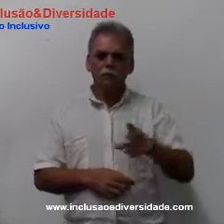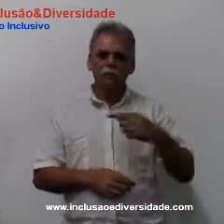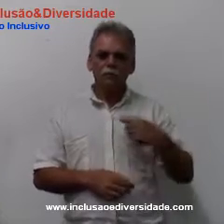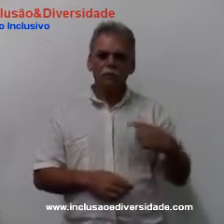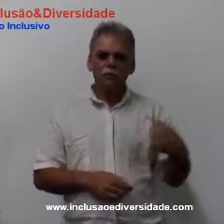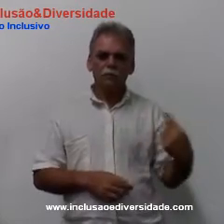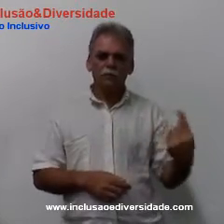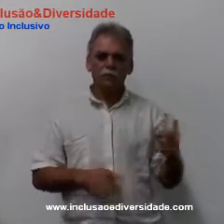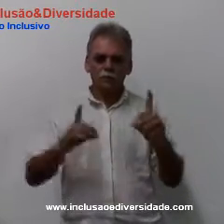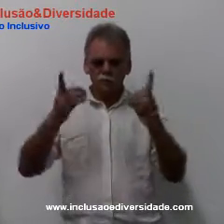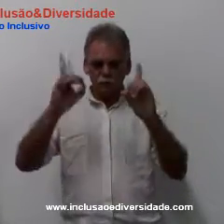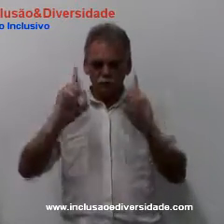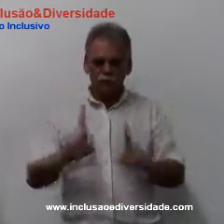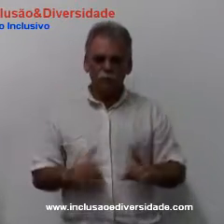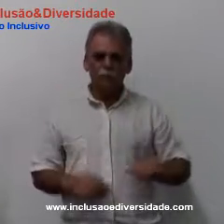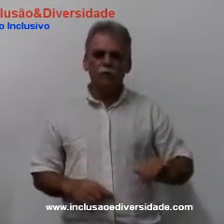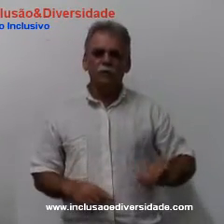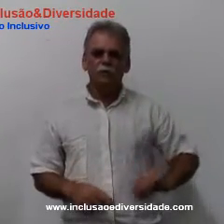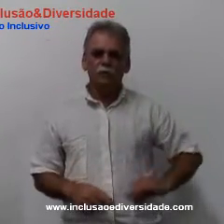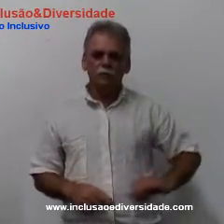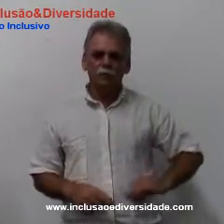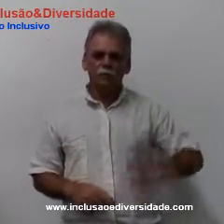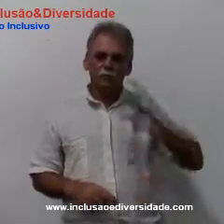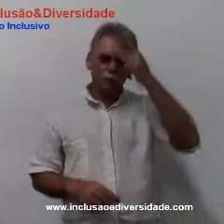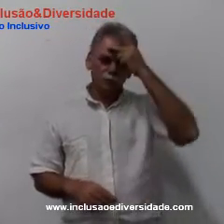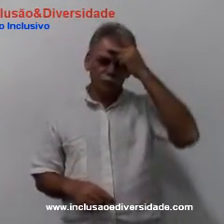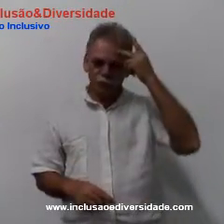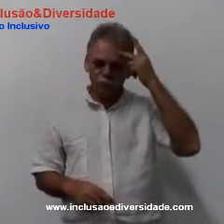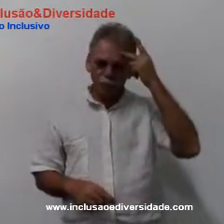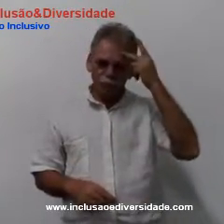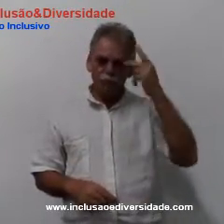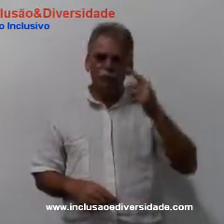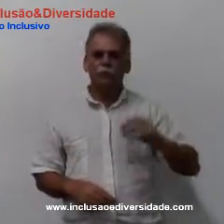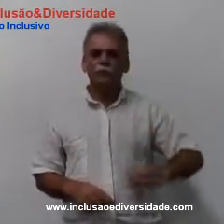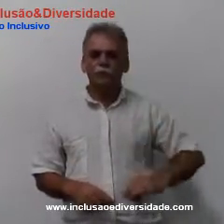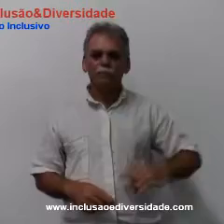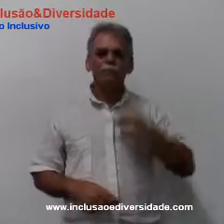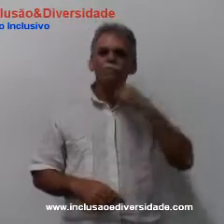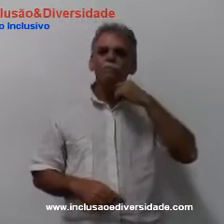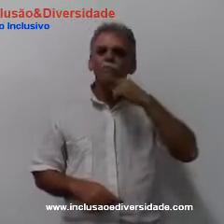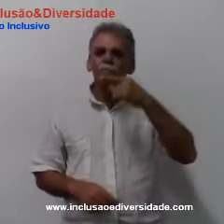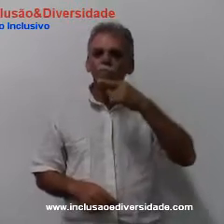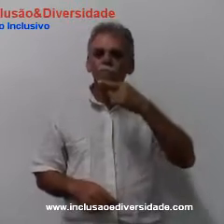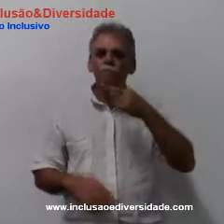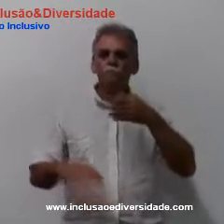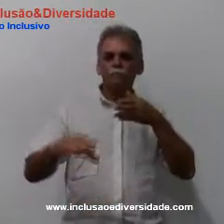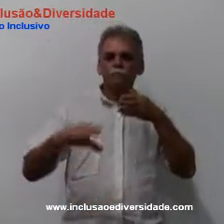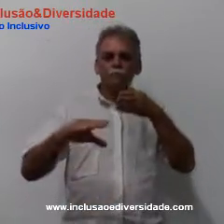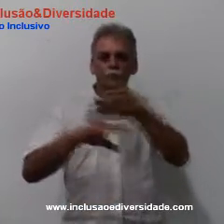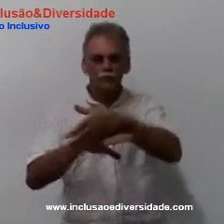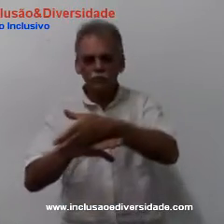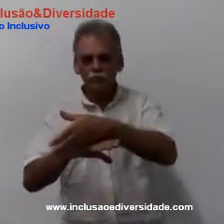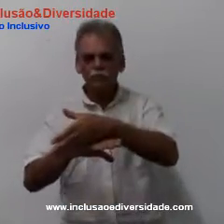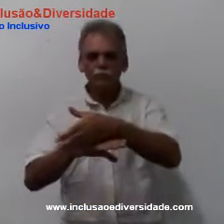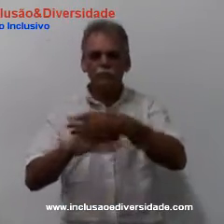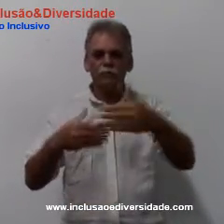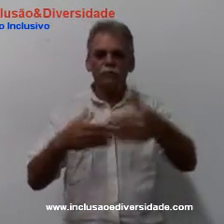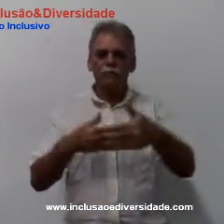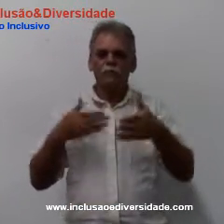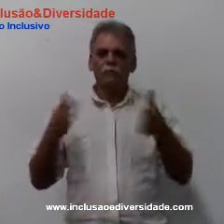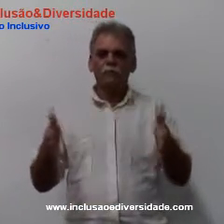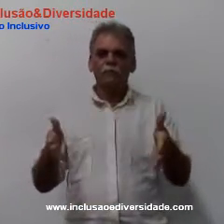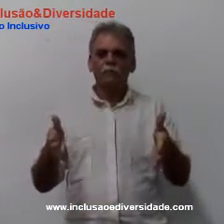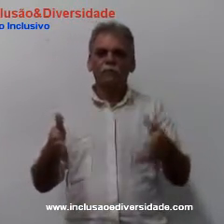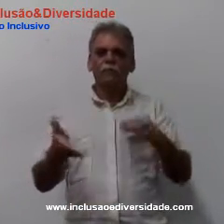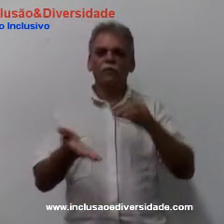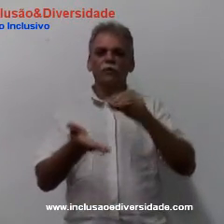nós sofremos porque as pessoas com deficiência não conseguem chegar no local de votação,